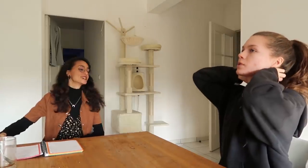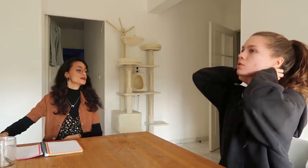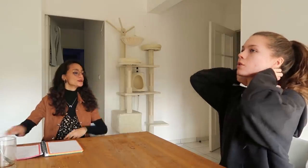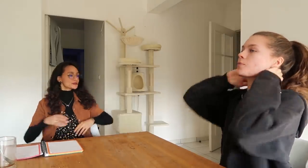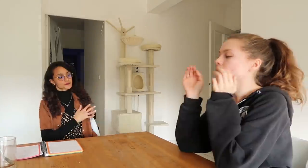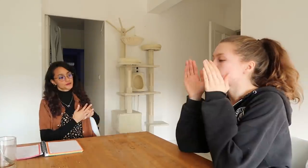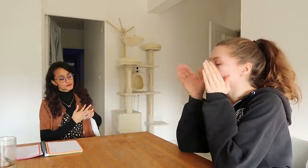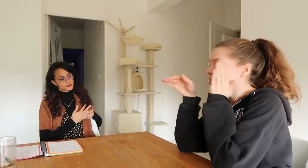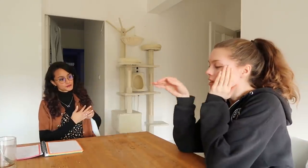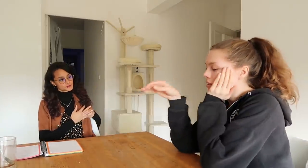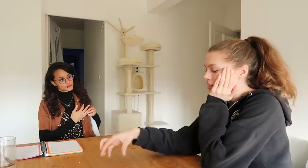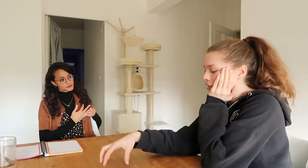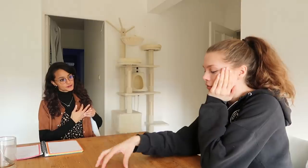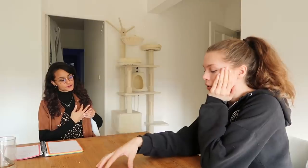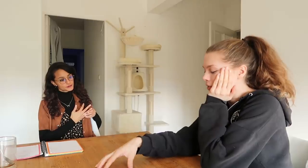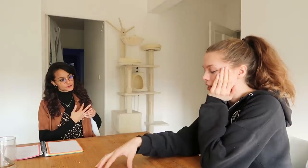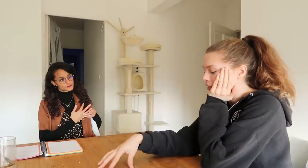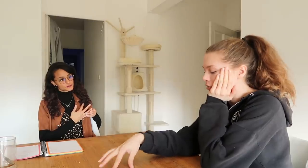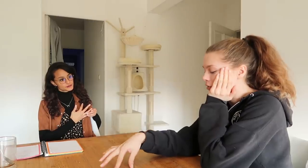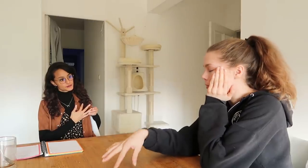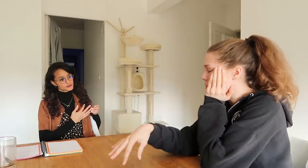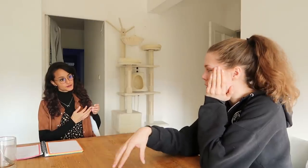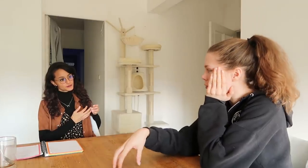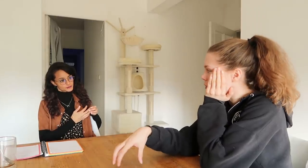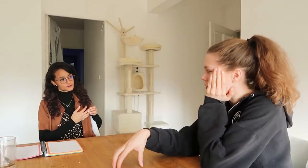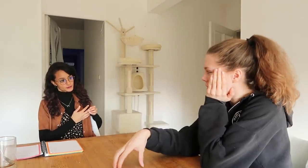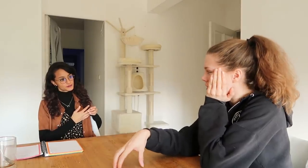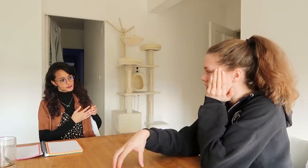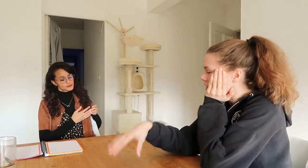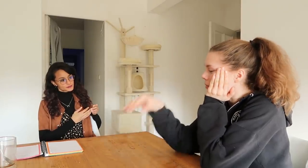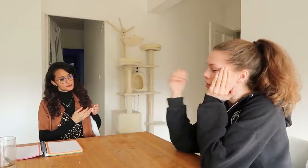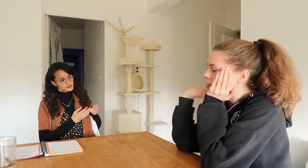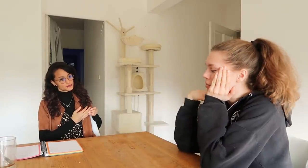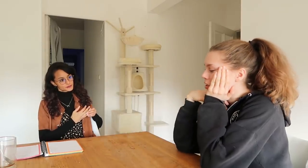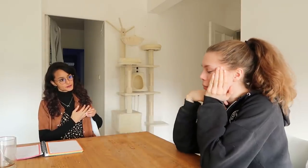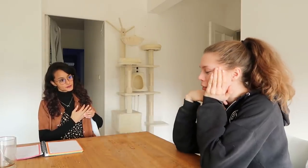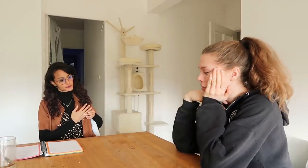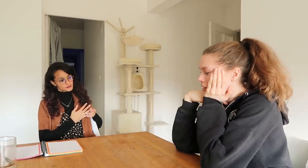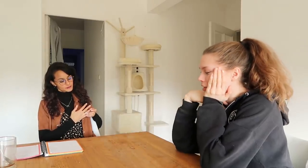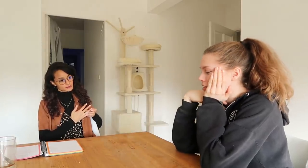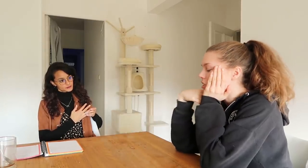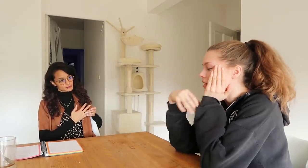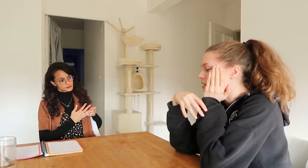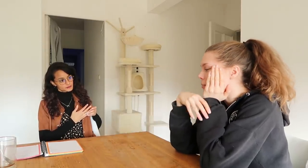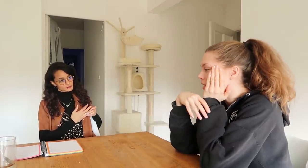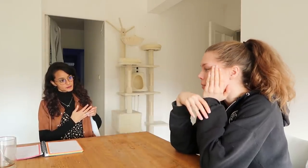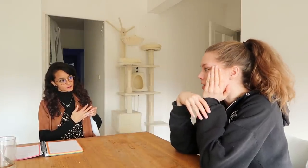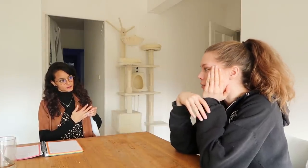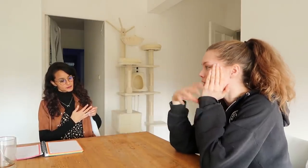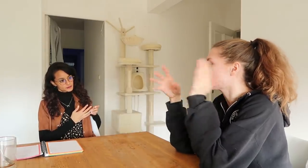parce que, en fait, en faisant ça, ça va faire rentrer dans la mémoire commune. En fait, parce que là, c'est moi qui apprends. Si je révisais pas, et ben, vu que c'était